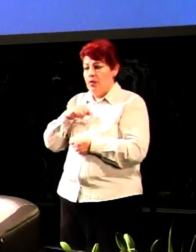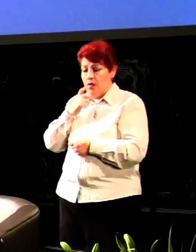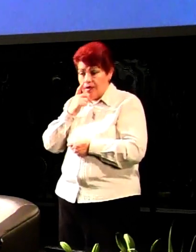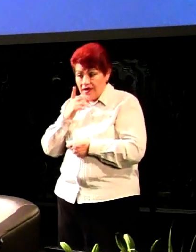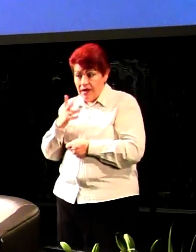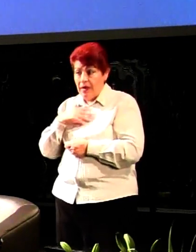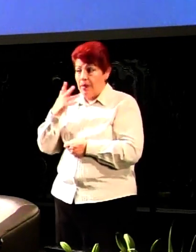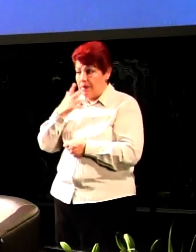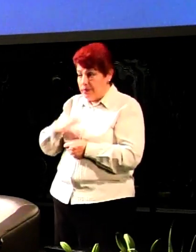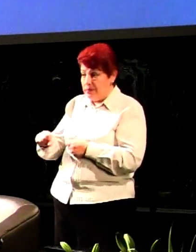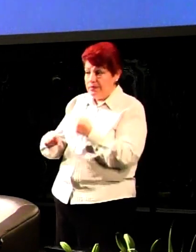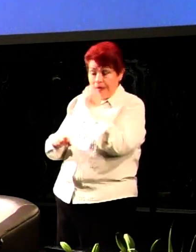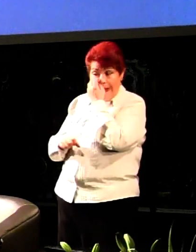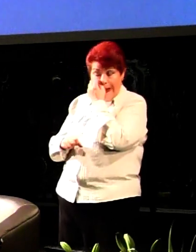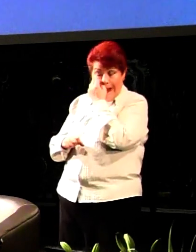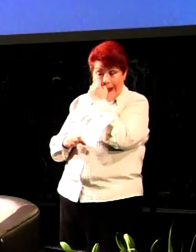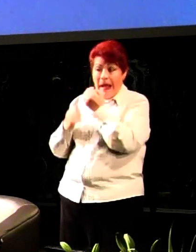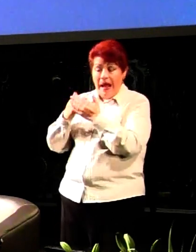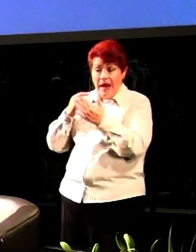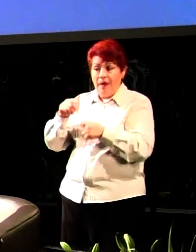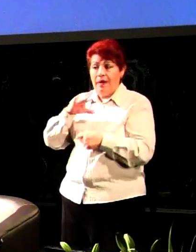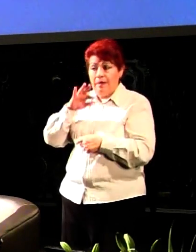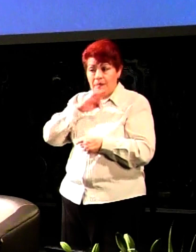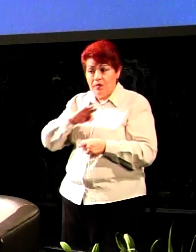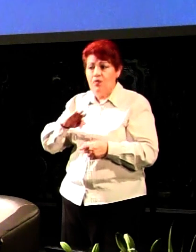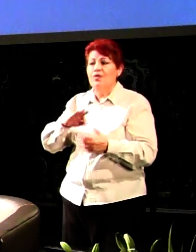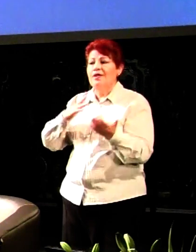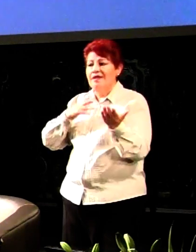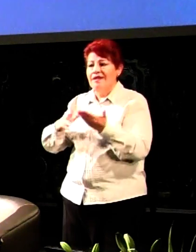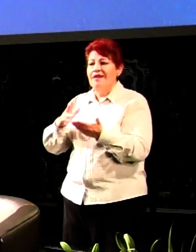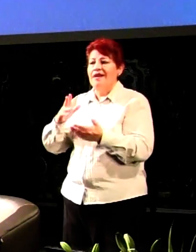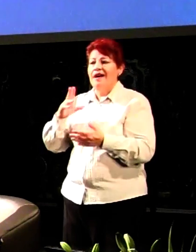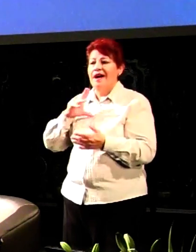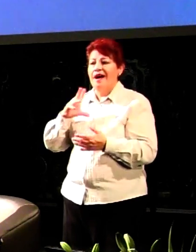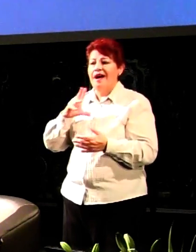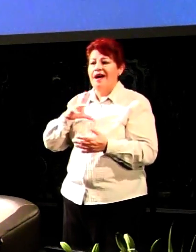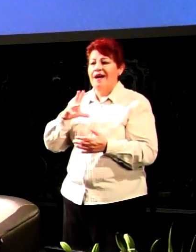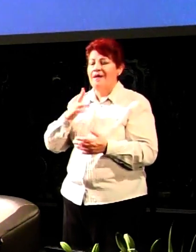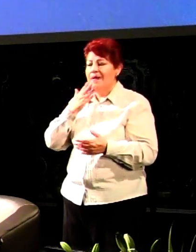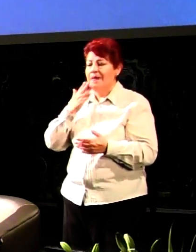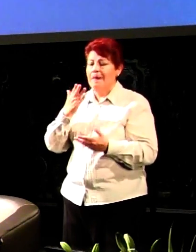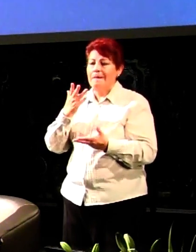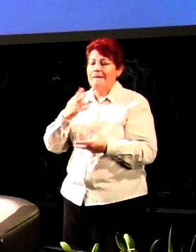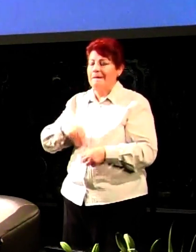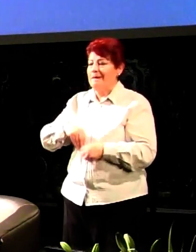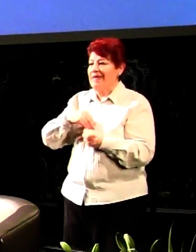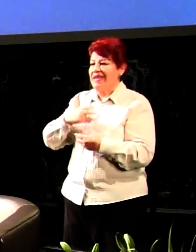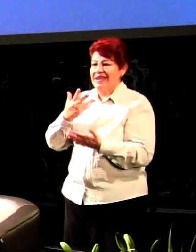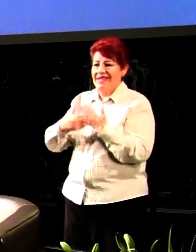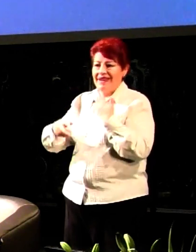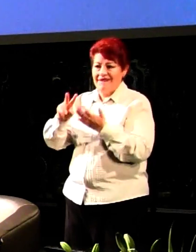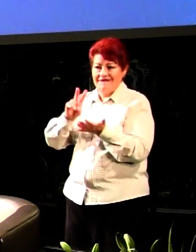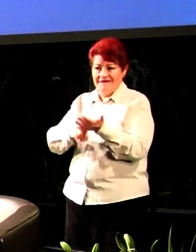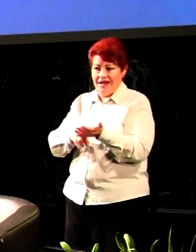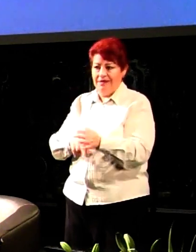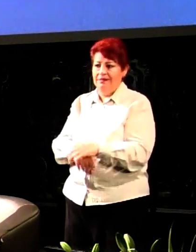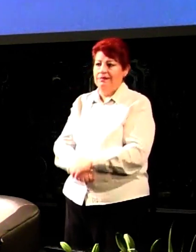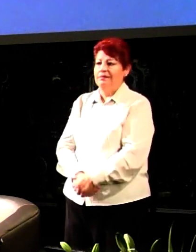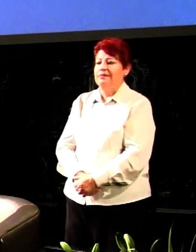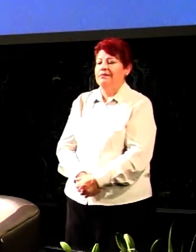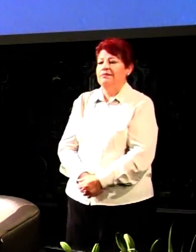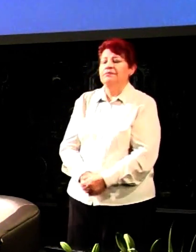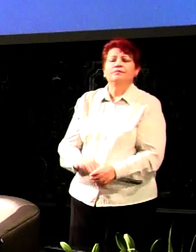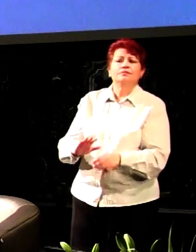estas habilidades, es entonces cuando puedes llegar a tener una vivencia real en valores. Bueno, ¿por